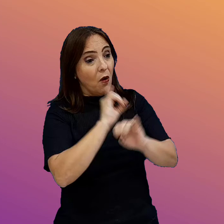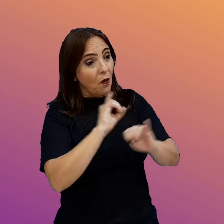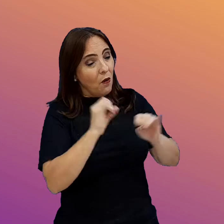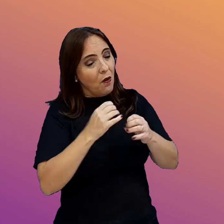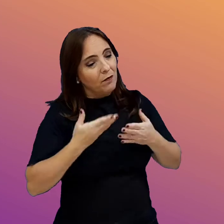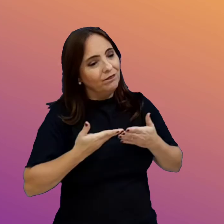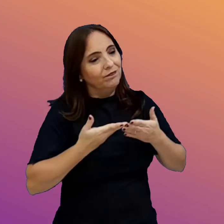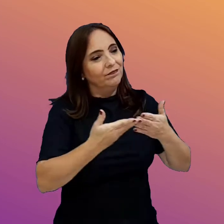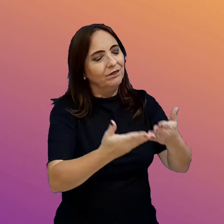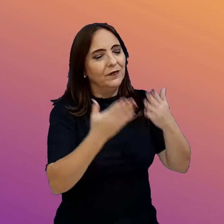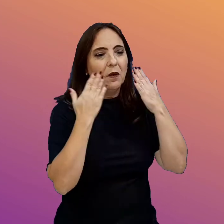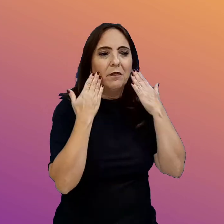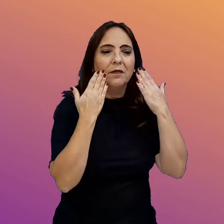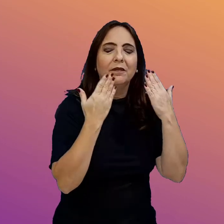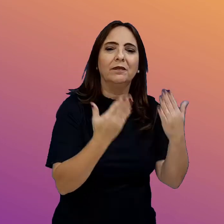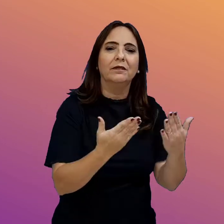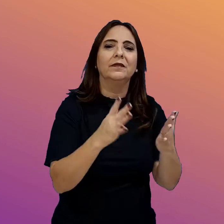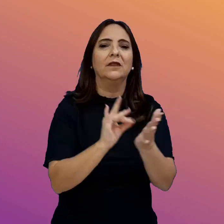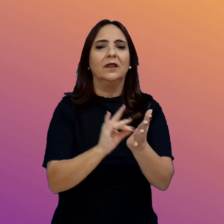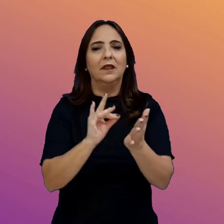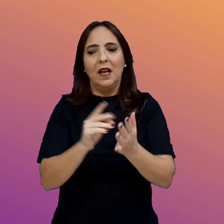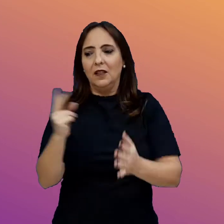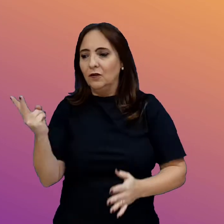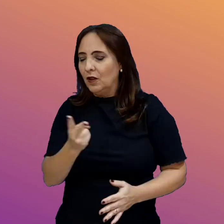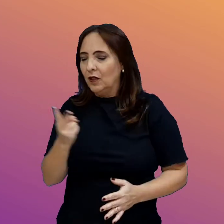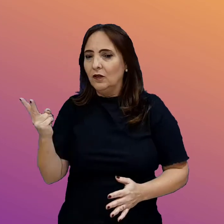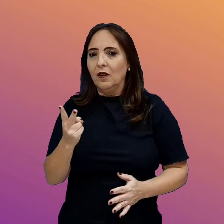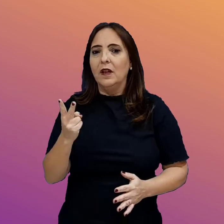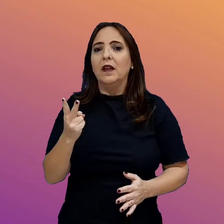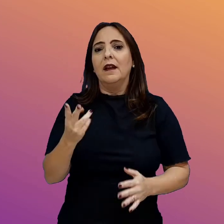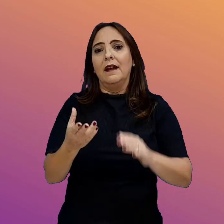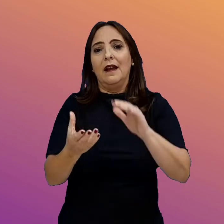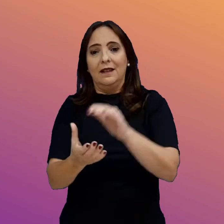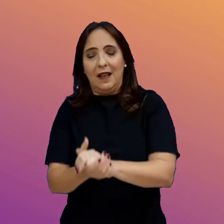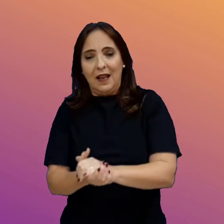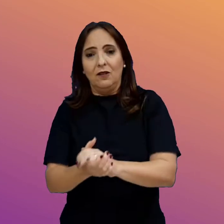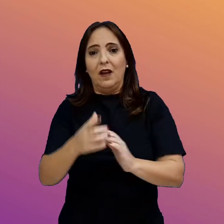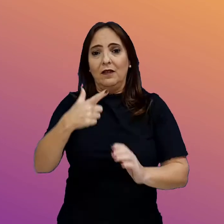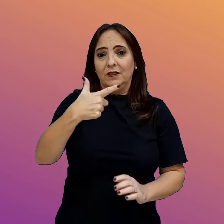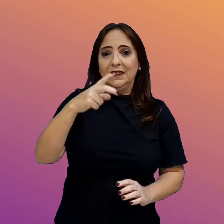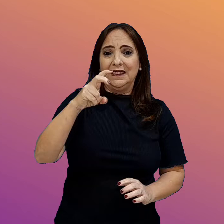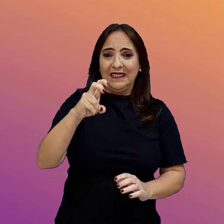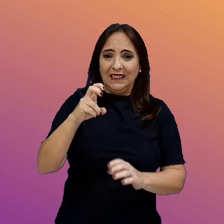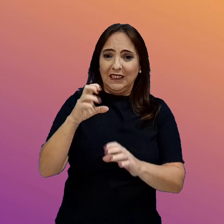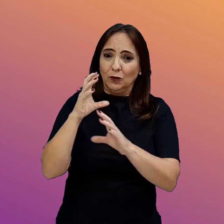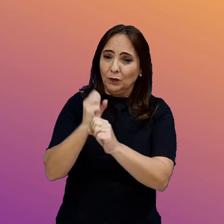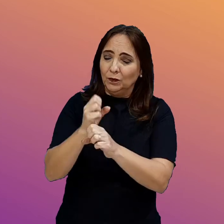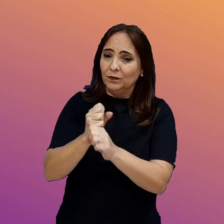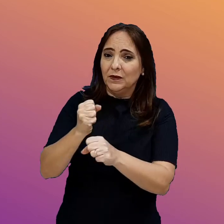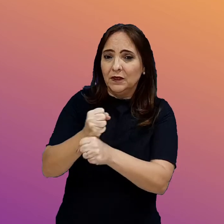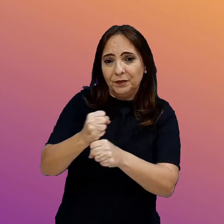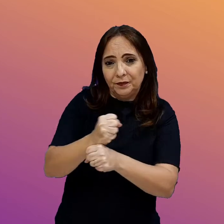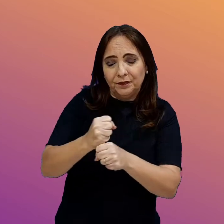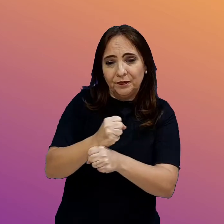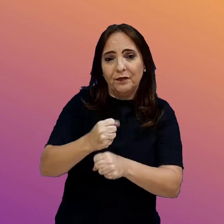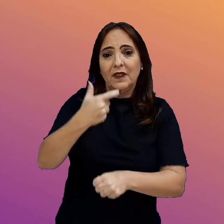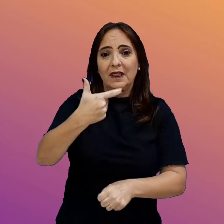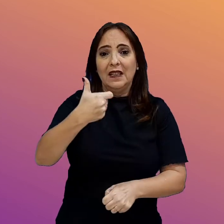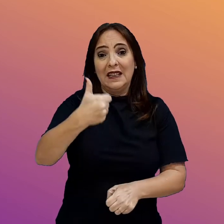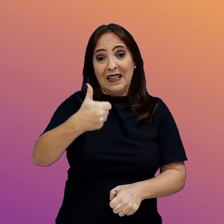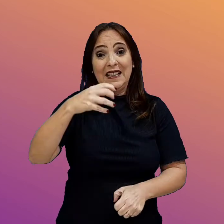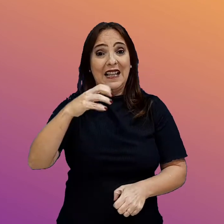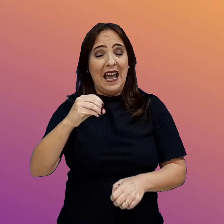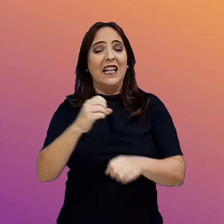pelo convite. Eu e a Adriana somos casados há 25 anos. Eu tenho 10 anos de